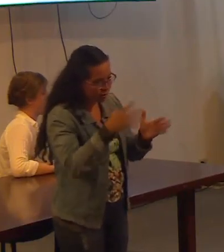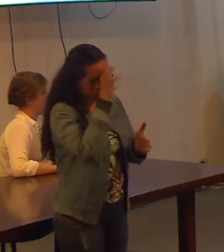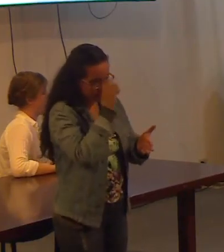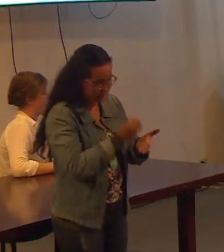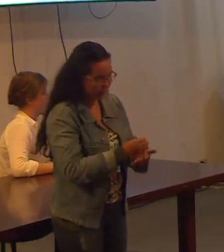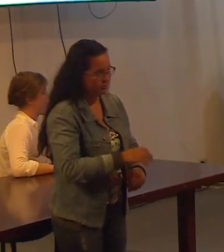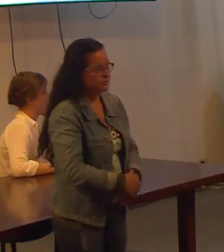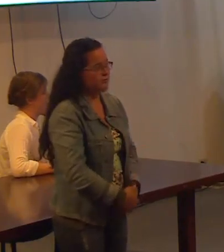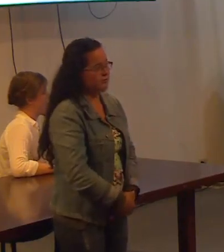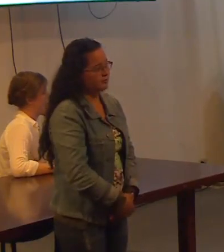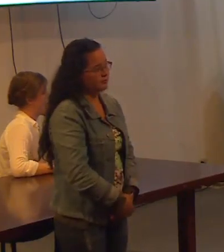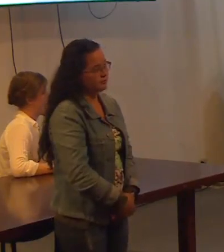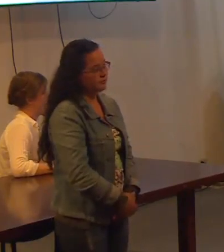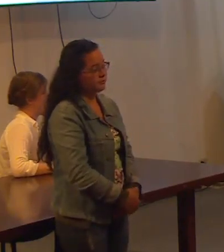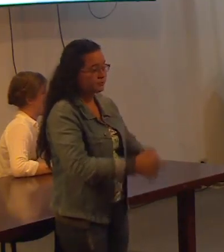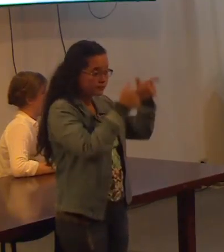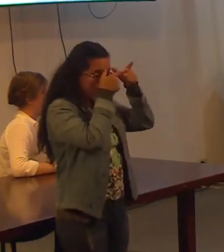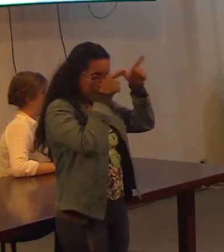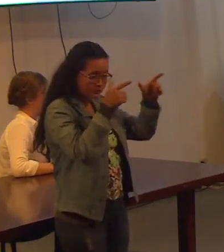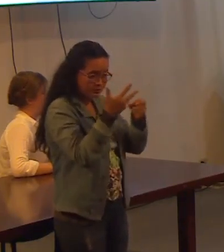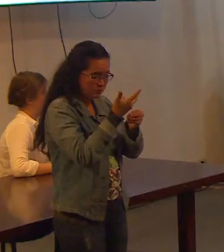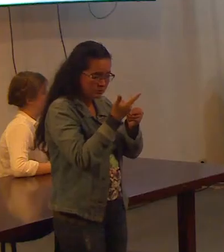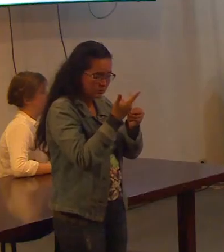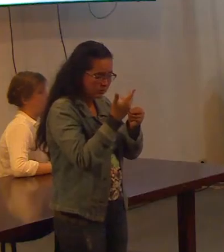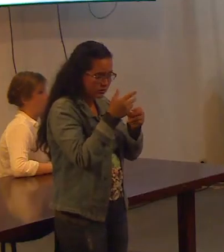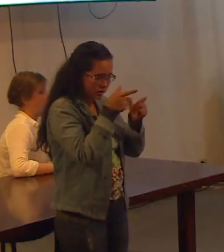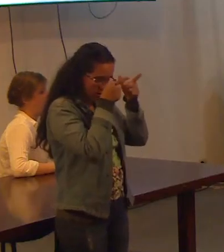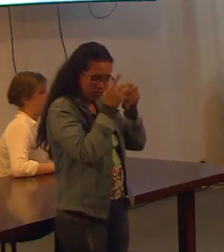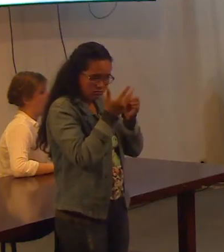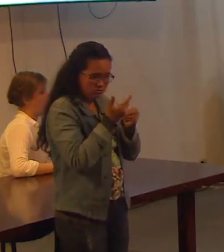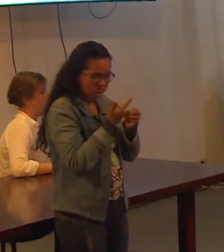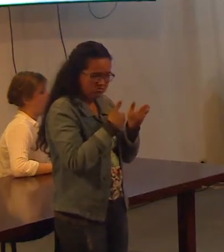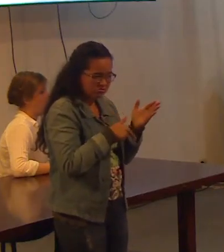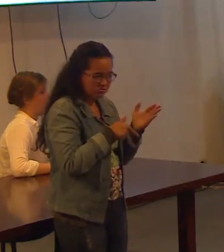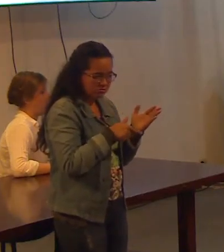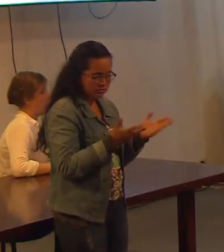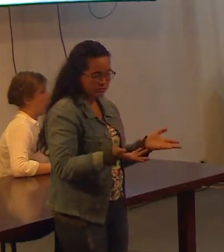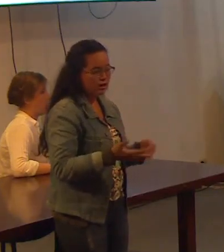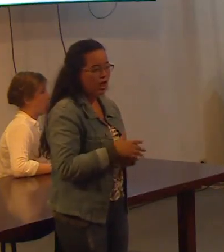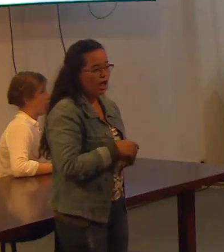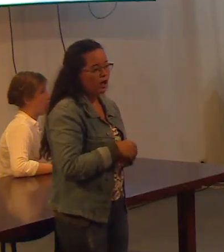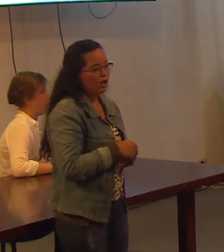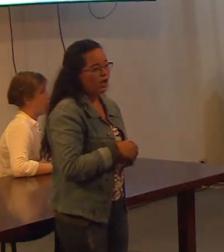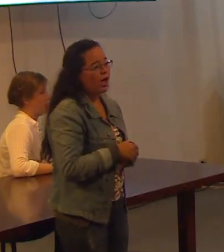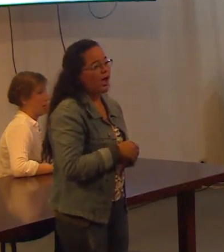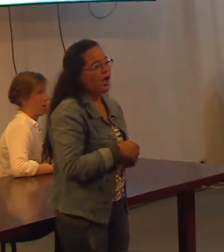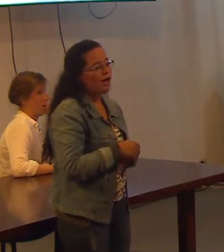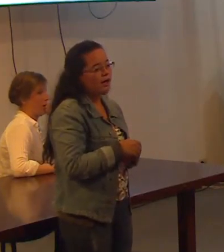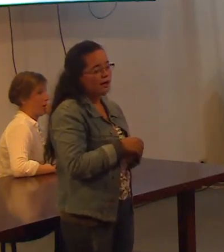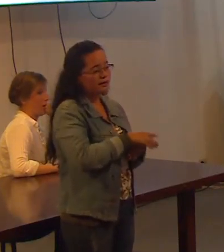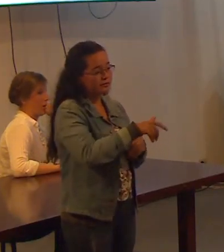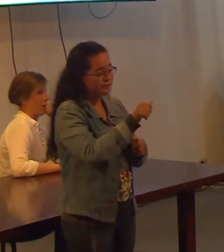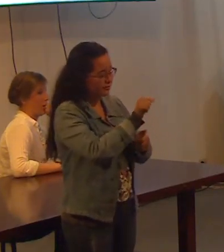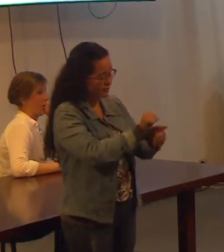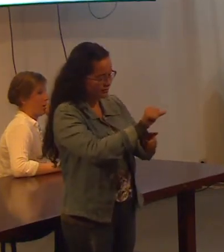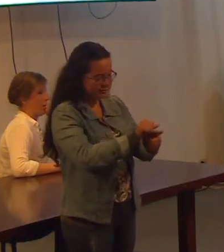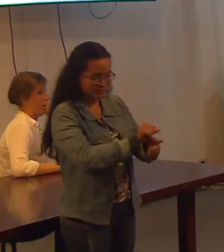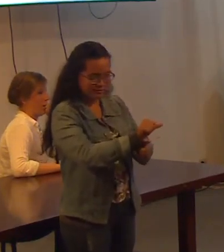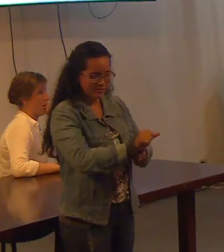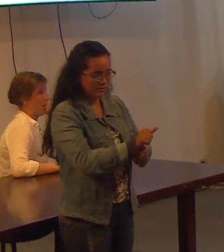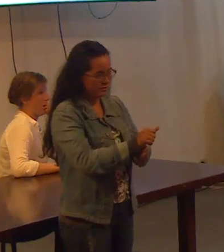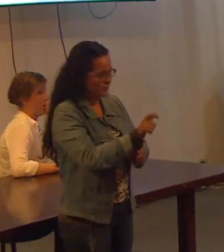Bueno, los lenguajes artísticos que nos permitió que cada participante le diera un propio significado, que le otorgara